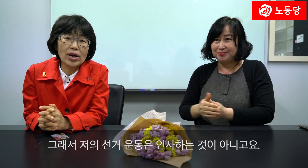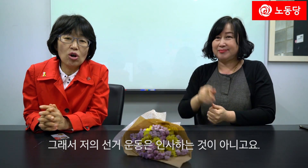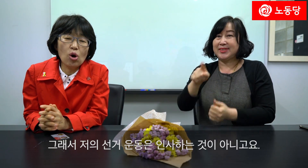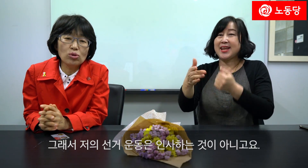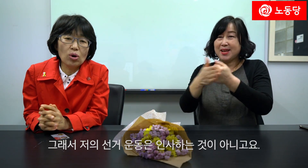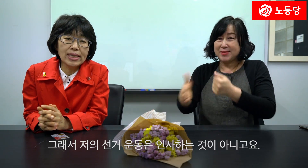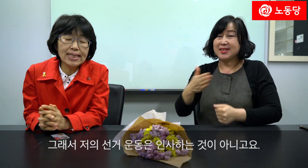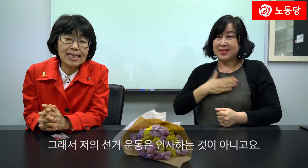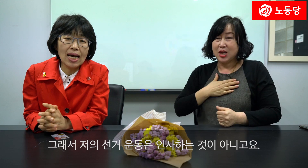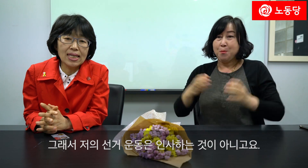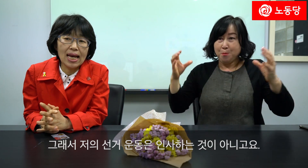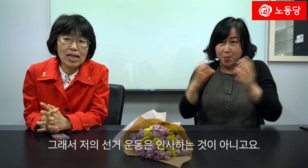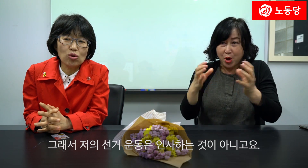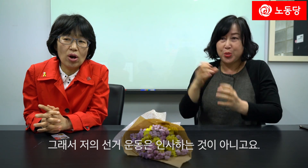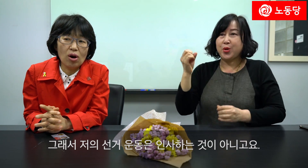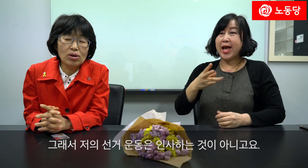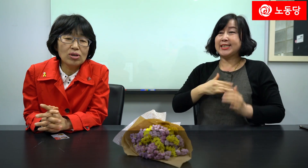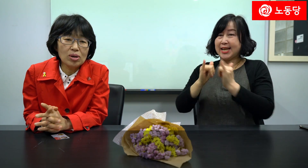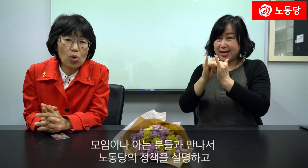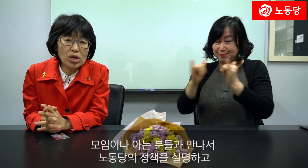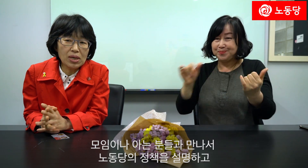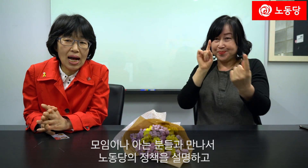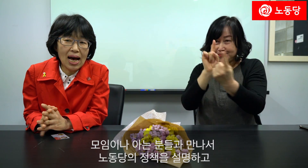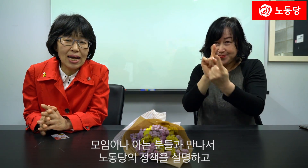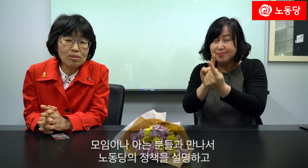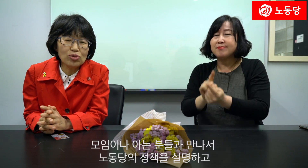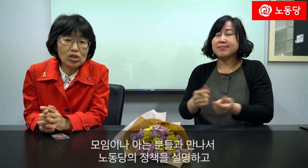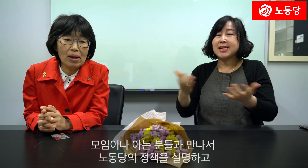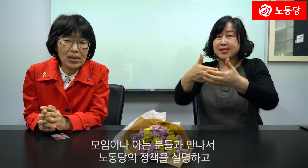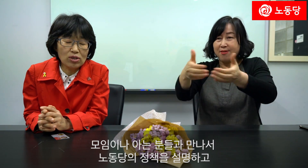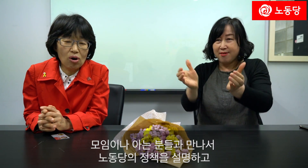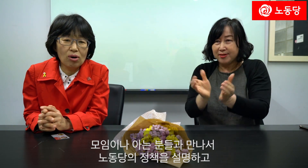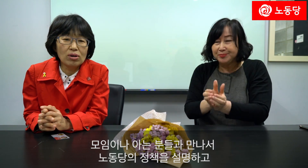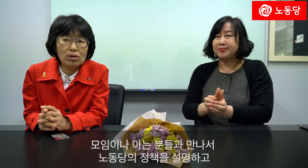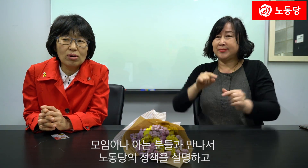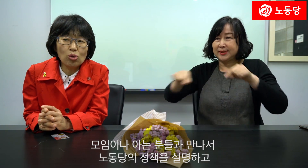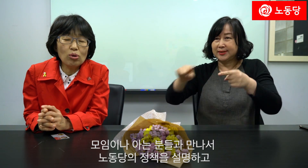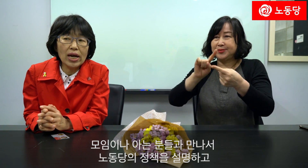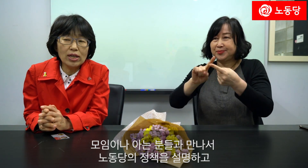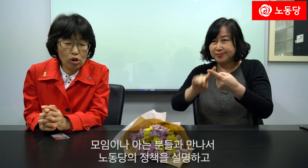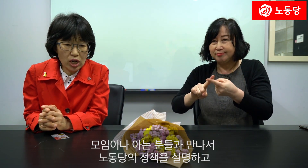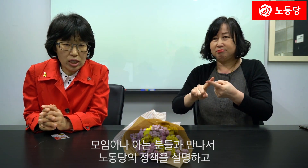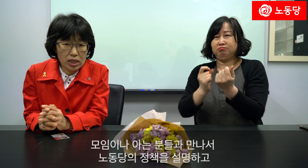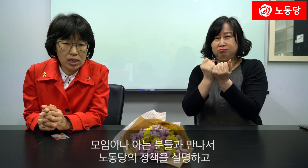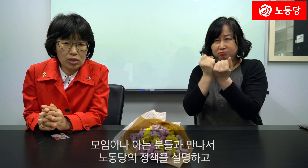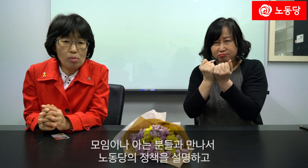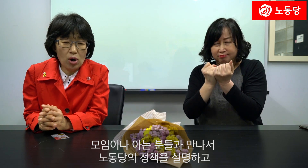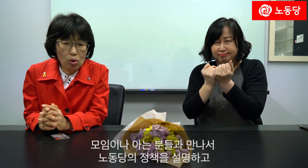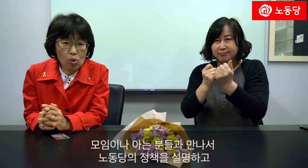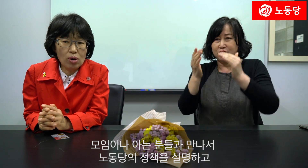그래서 저의 선거운동은 인사하는 게 아니고요. 모임이나 아는 분들 만나서 노동당의